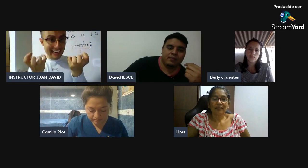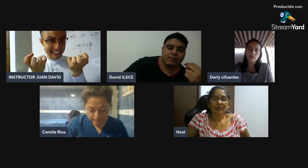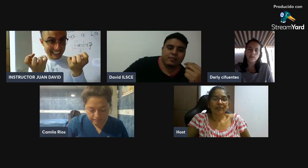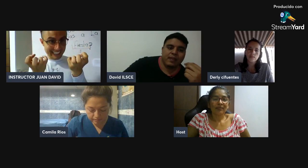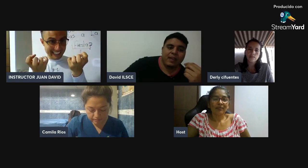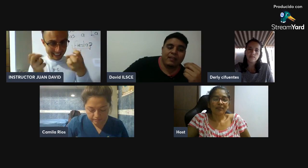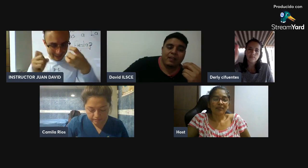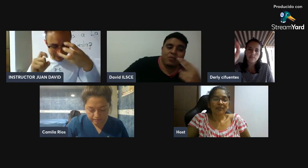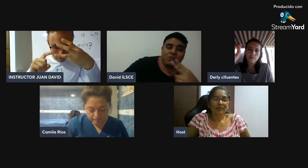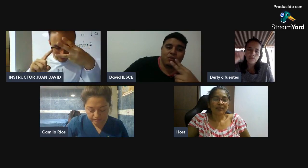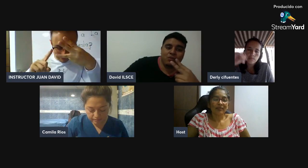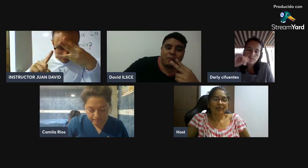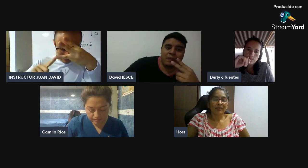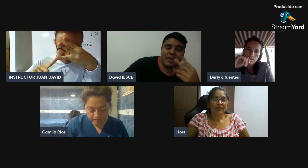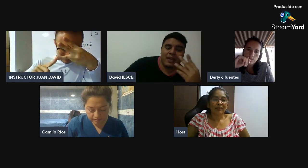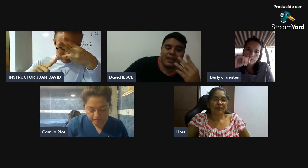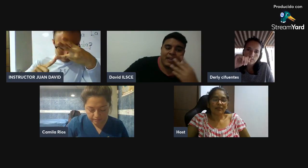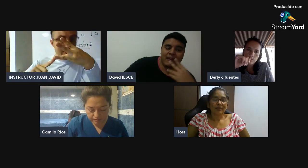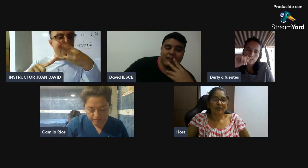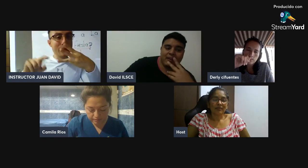el segundo va a querer